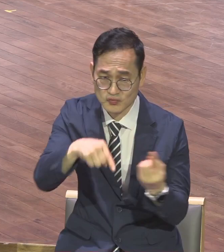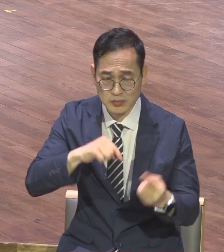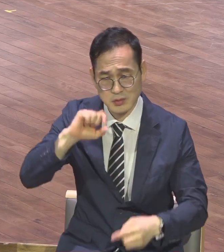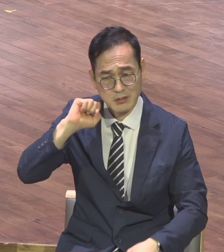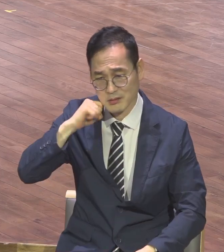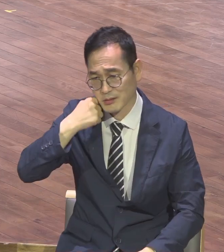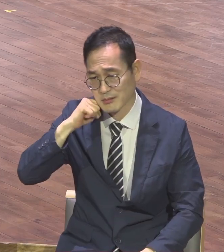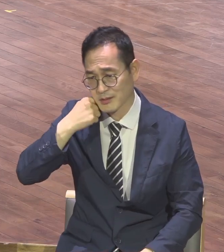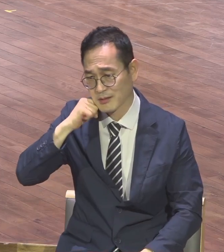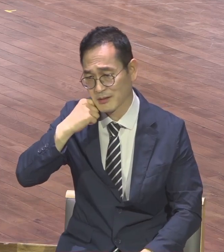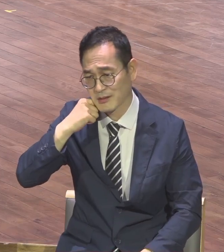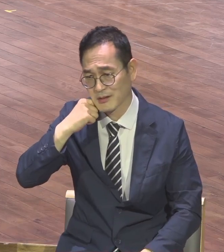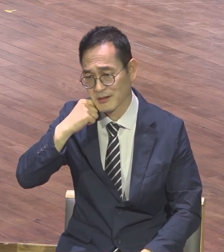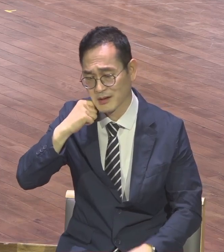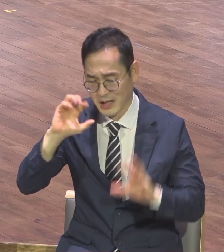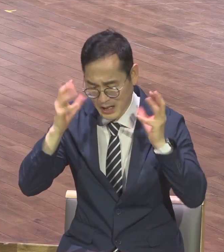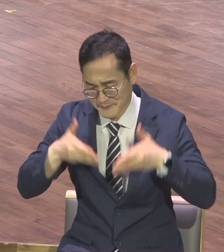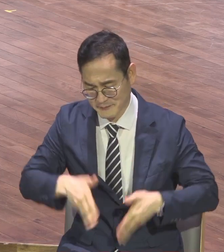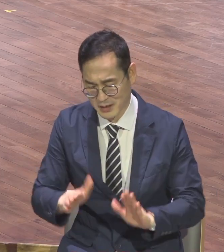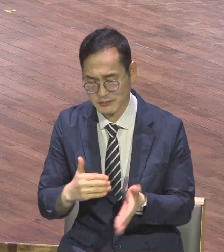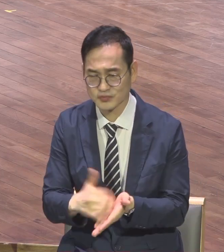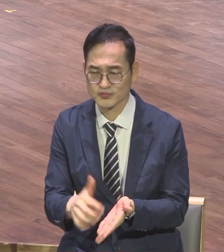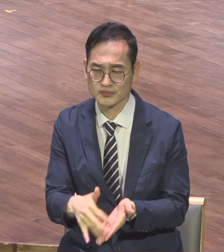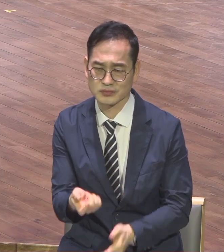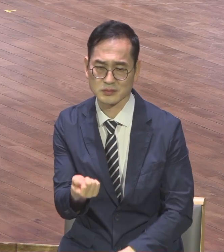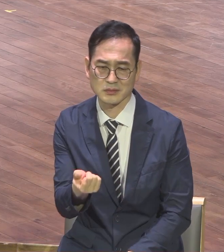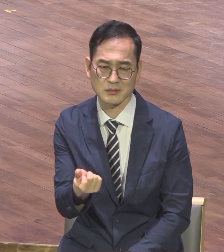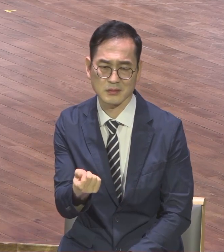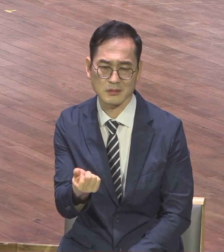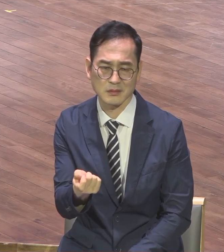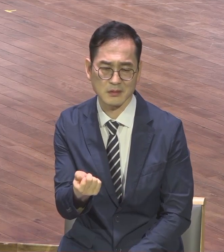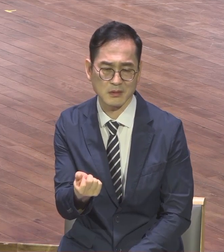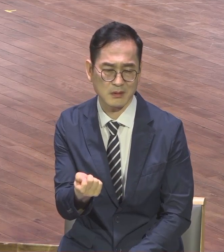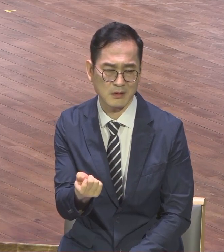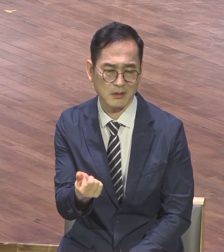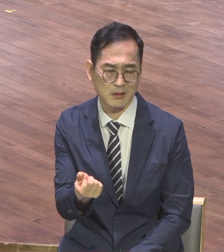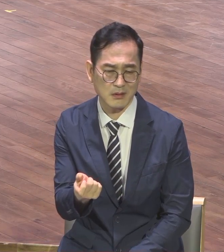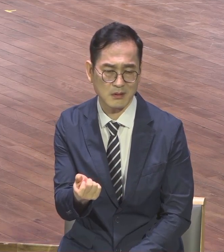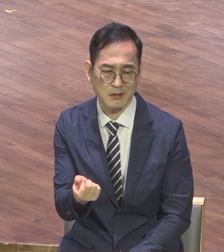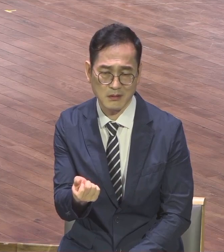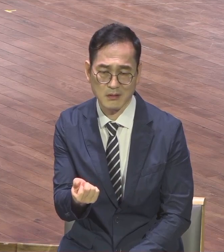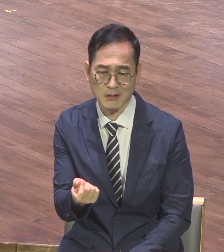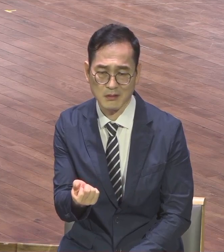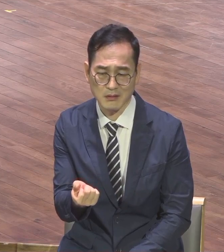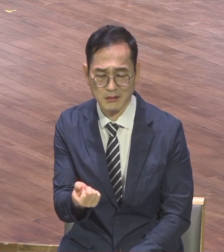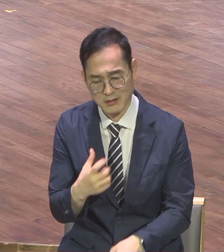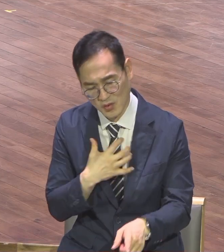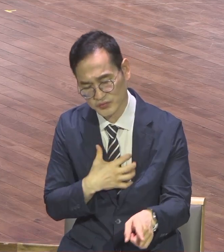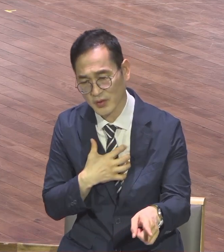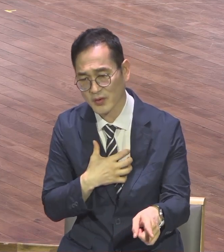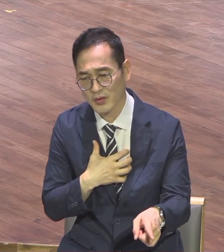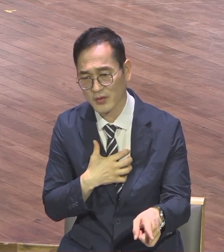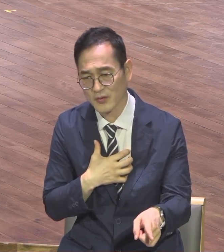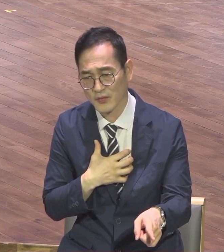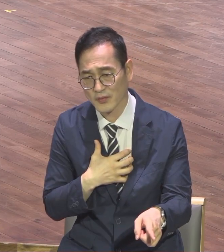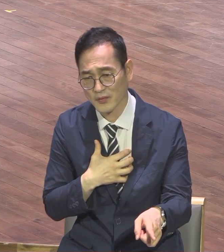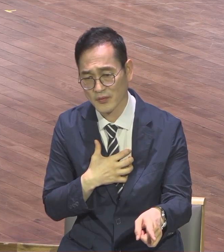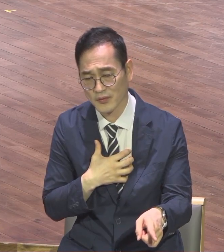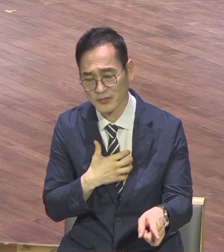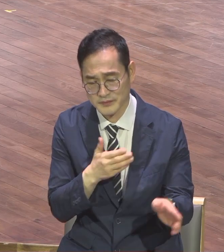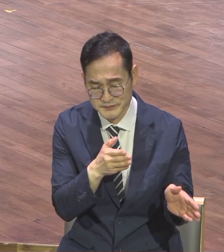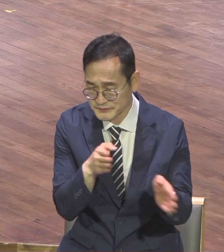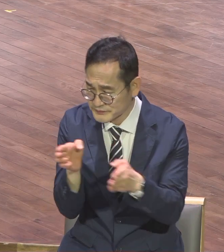위기가 크다. 그런데 이런 육신적인 저출산